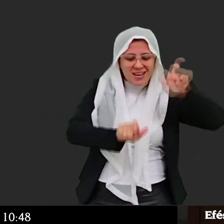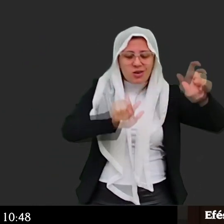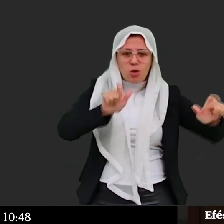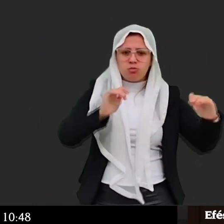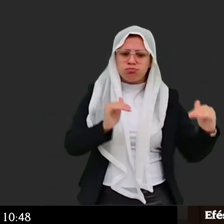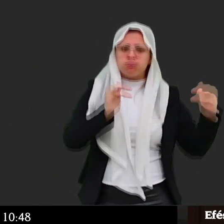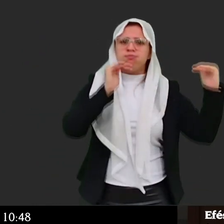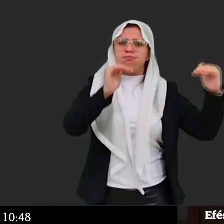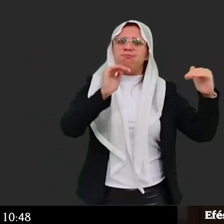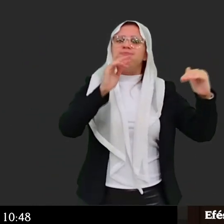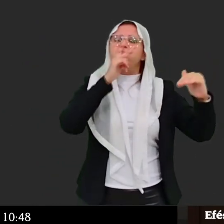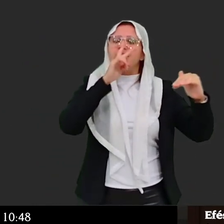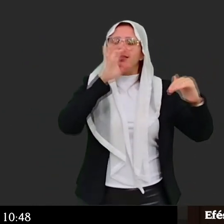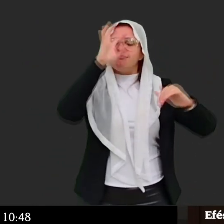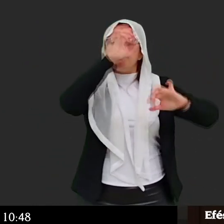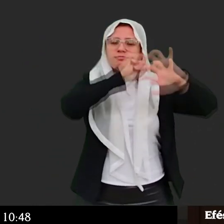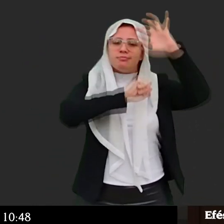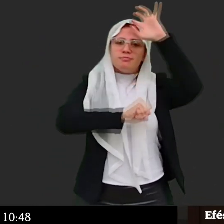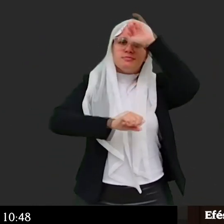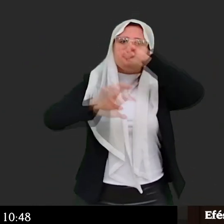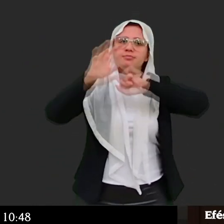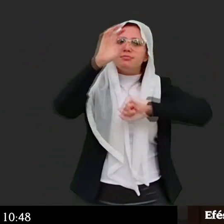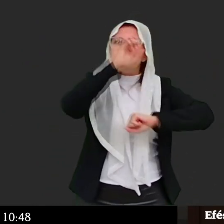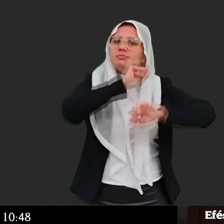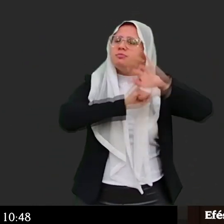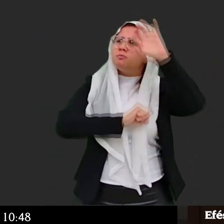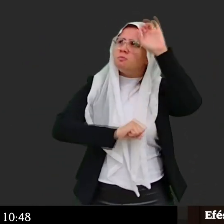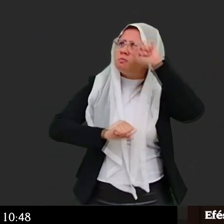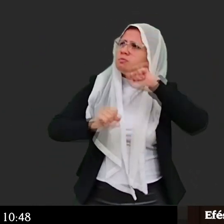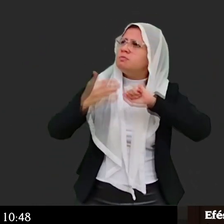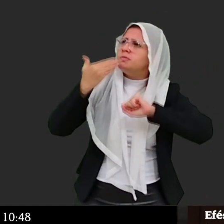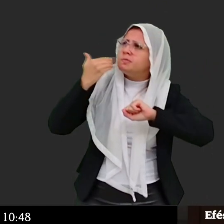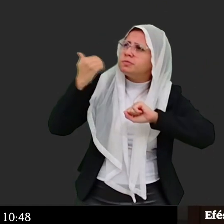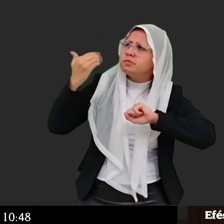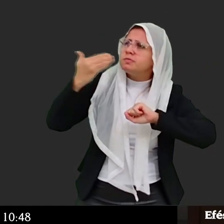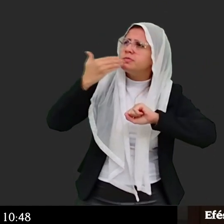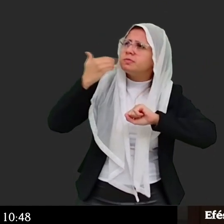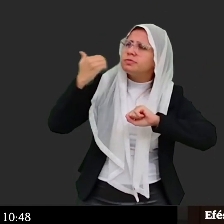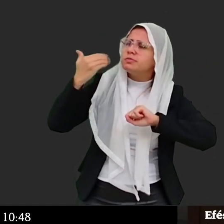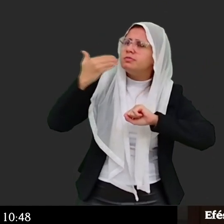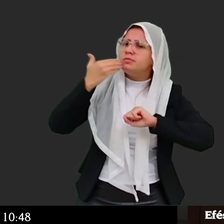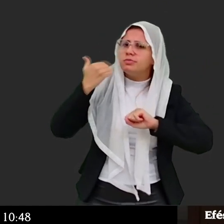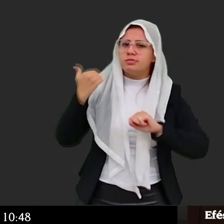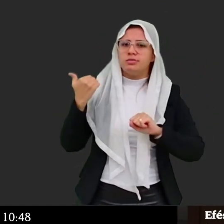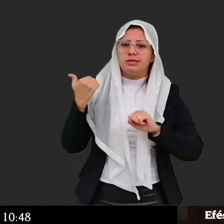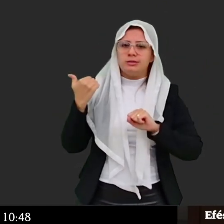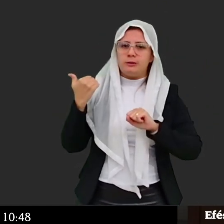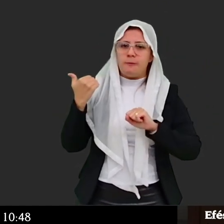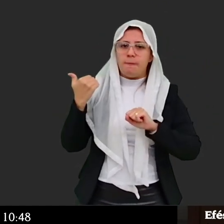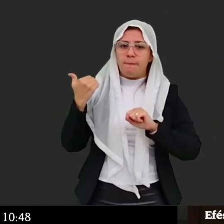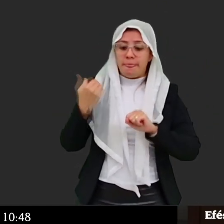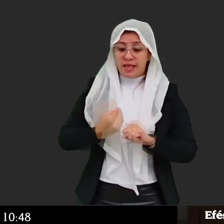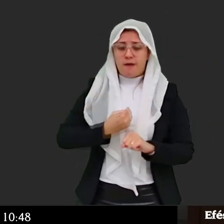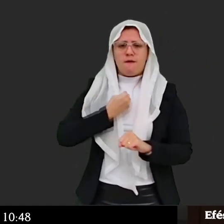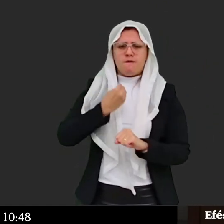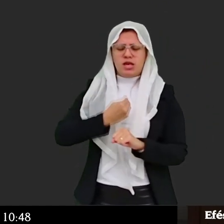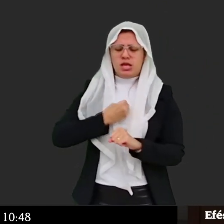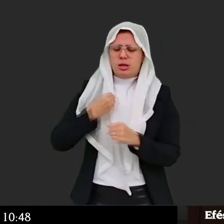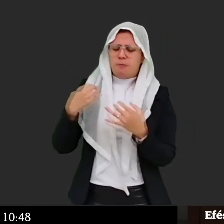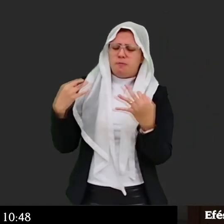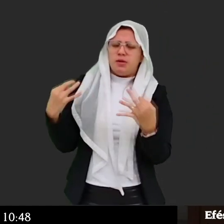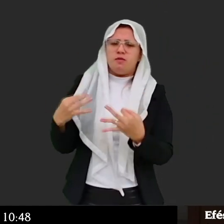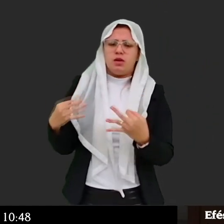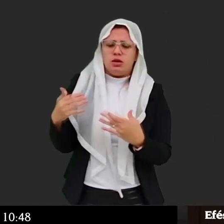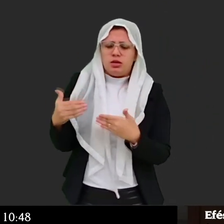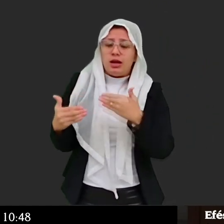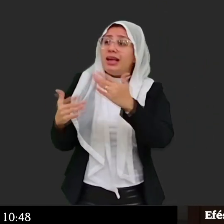ou seja, ao conhecimento do Filho de Deus, e varão perfeito, como foi o Filho